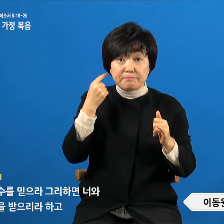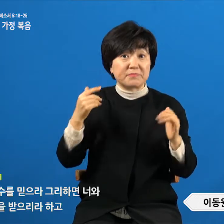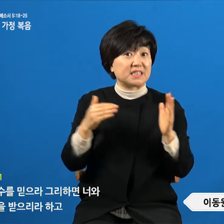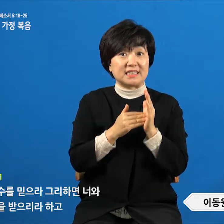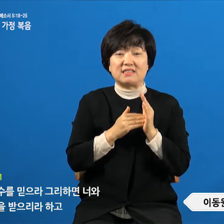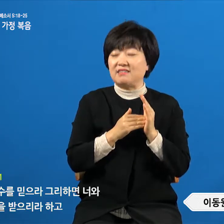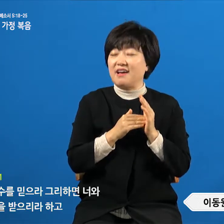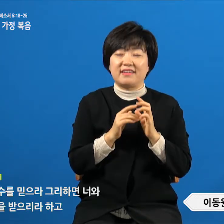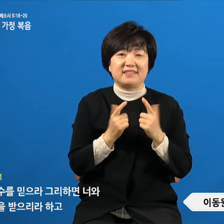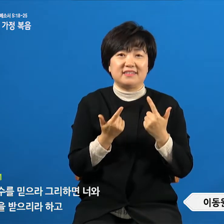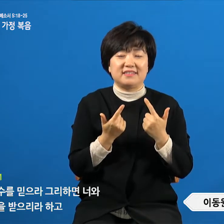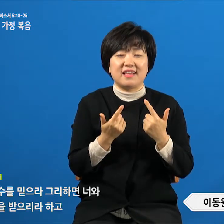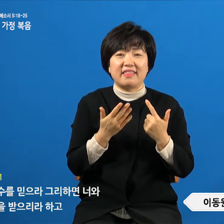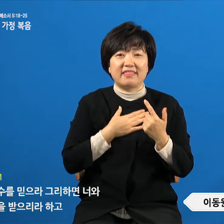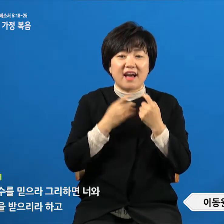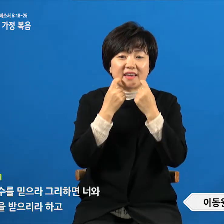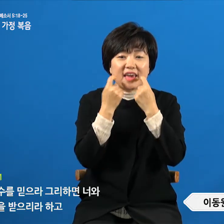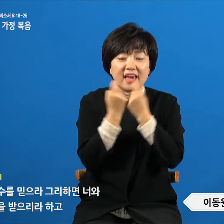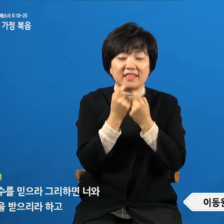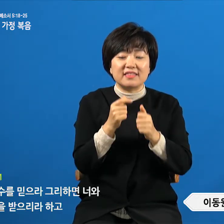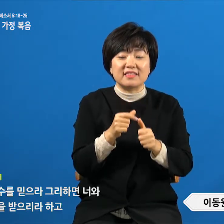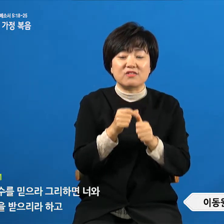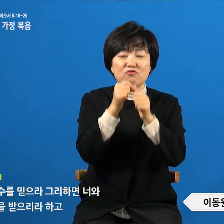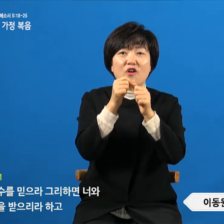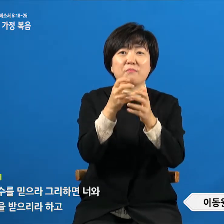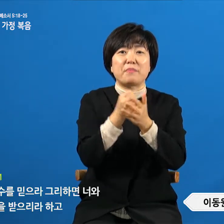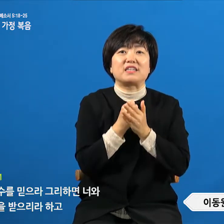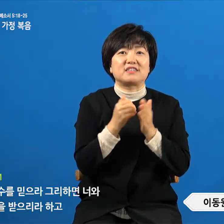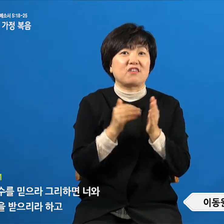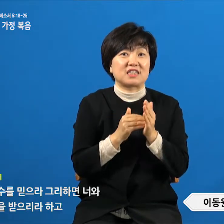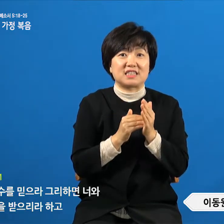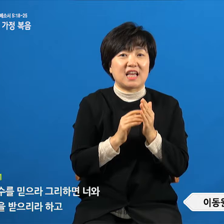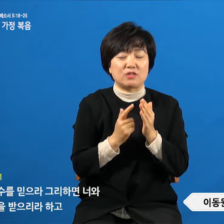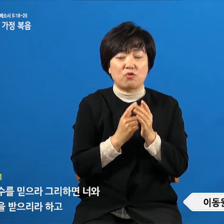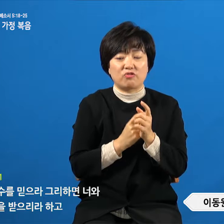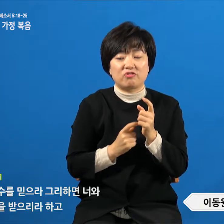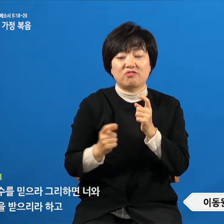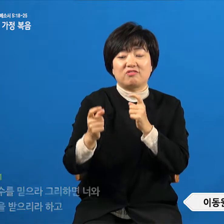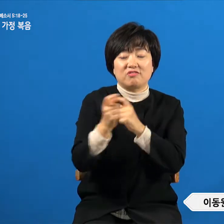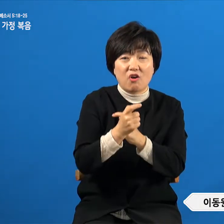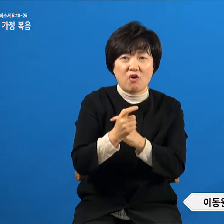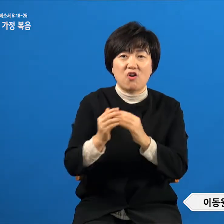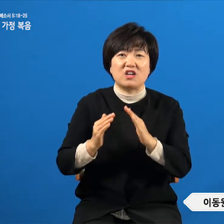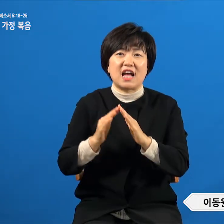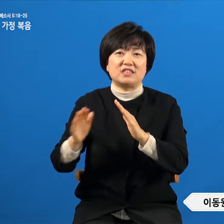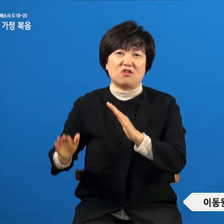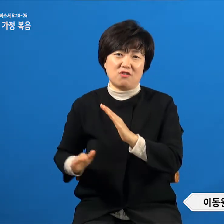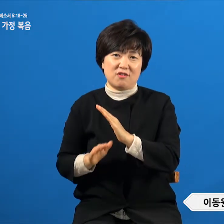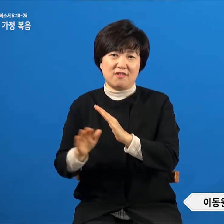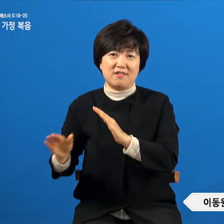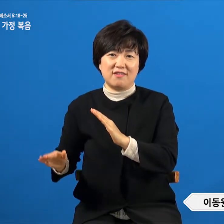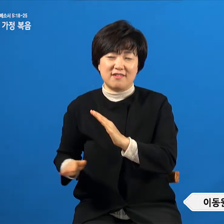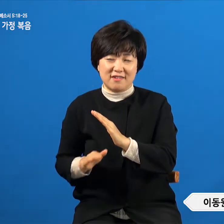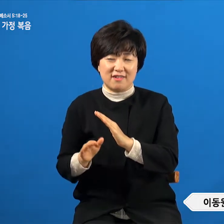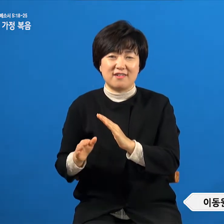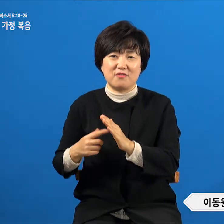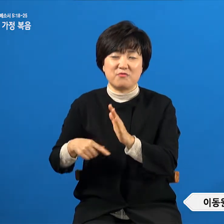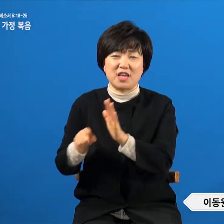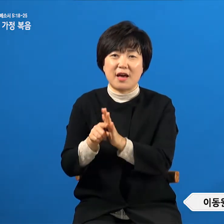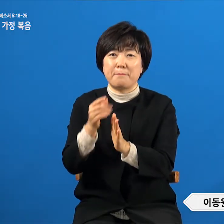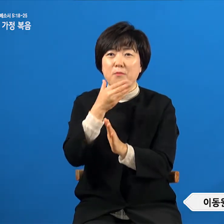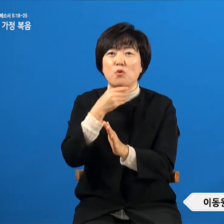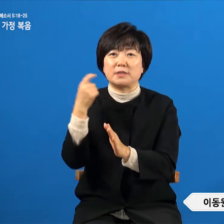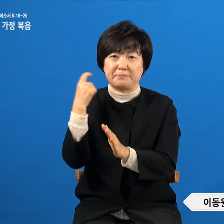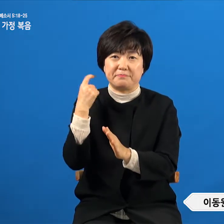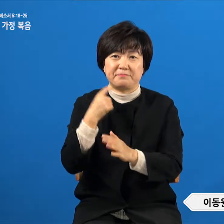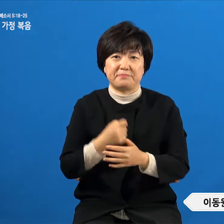것입니다. 복음은 개인을 위한 복음일 뿐만 아니라 이것은 한 걸음 더 나가서 가정을 위한 복음이 될